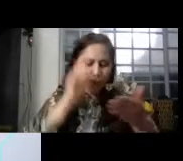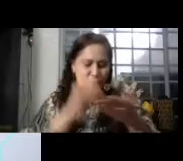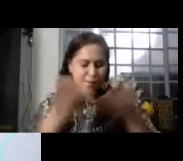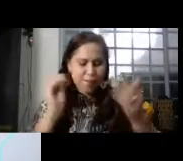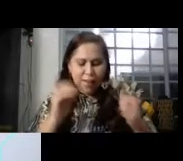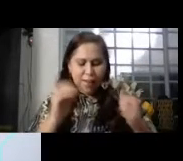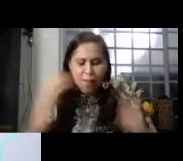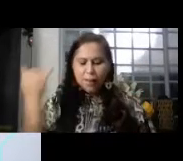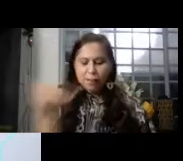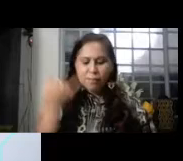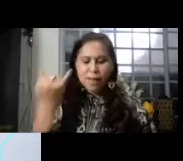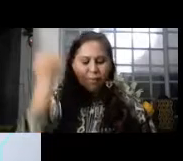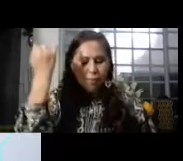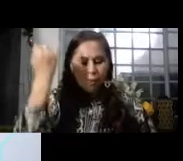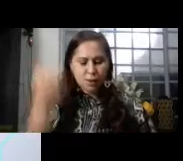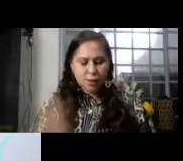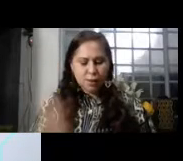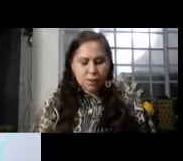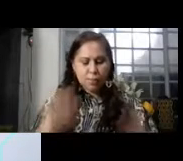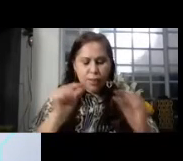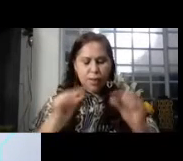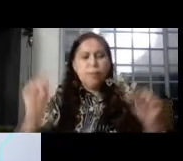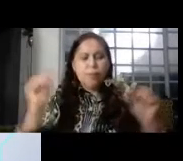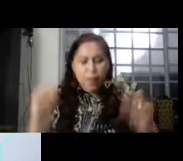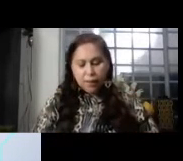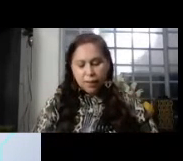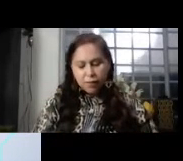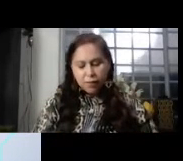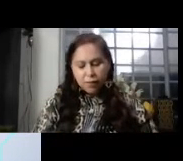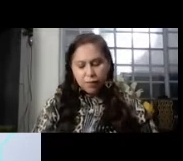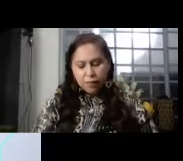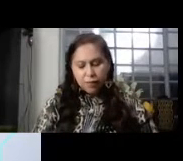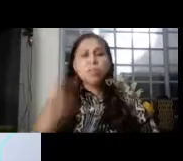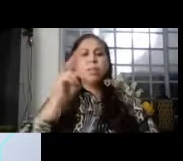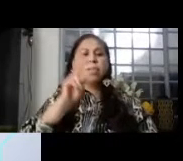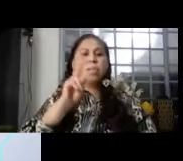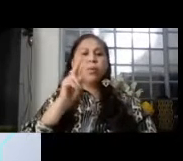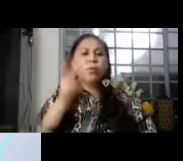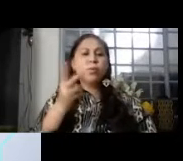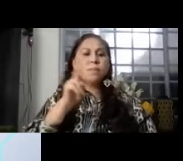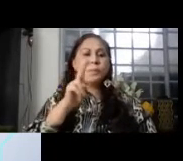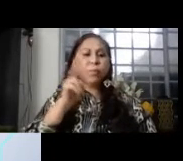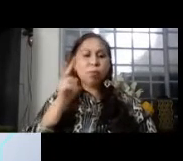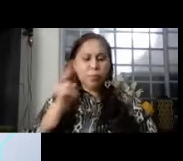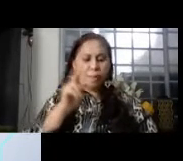núcleo que é a parte mais importante daquela frase. Isso se chama de construção dupla. Por